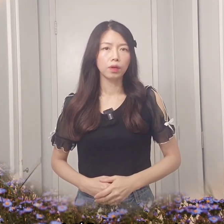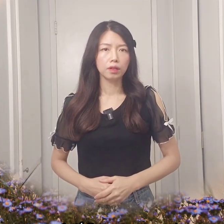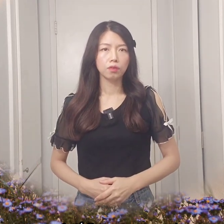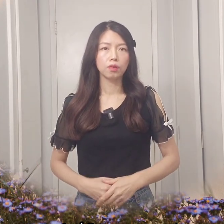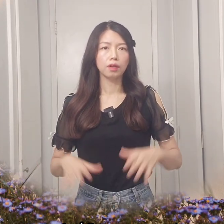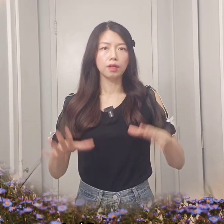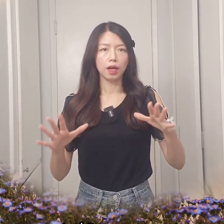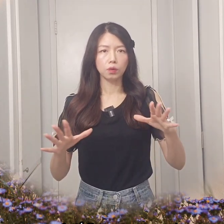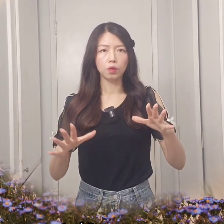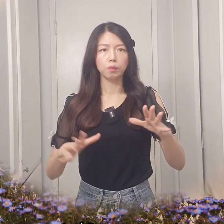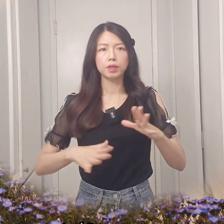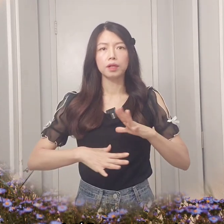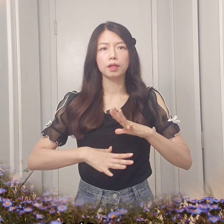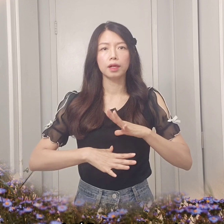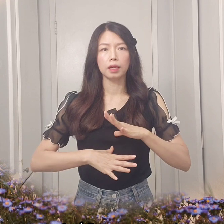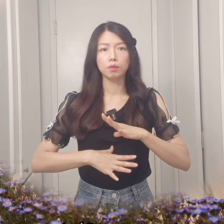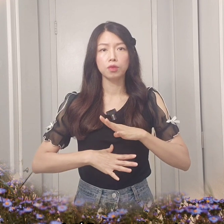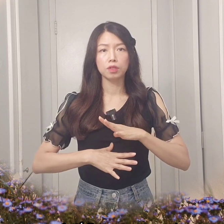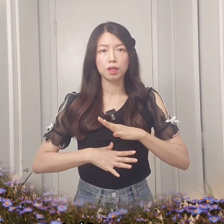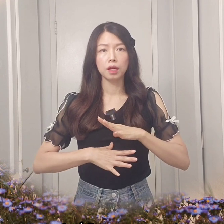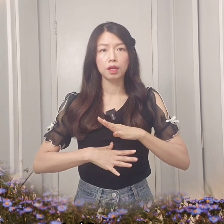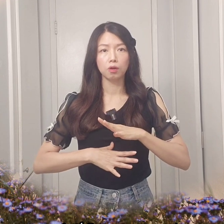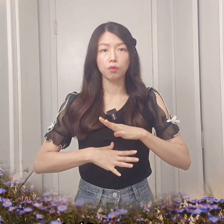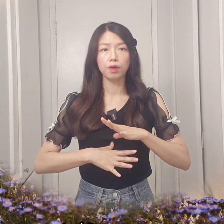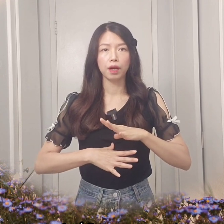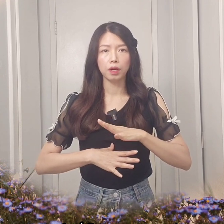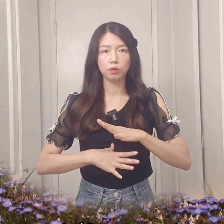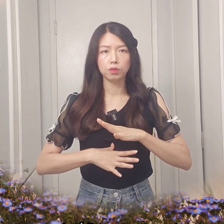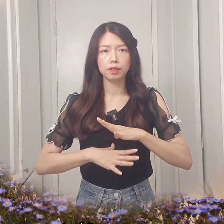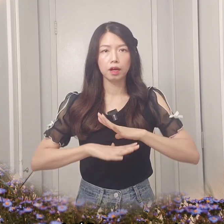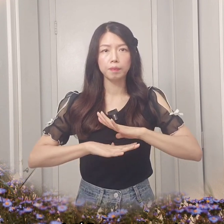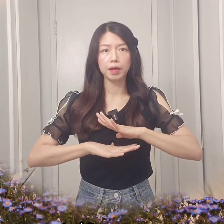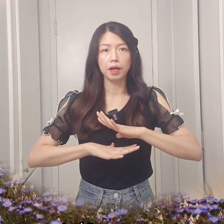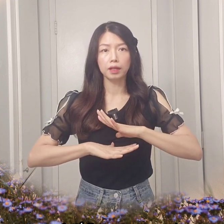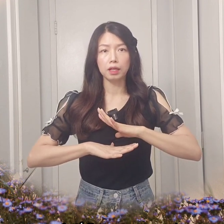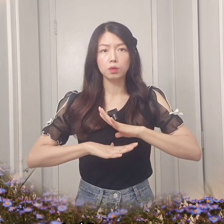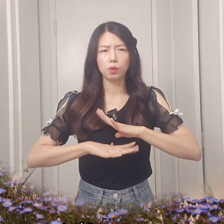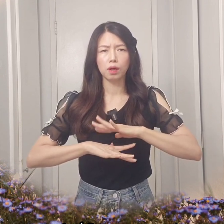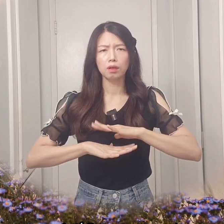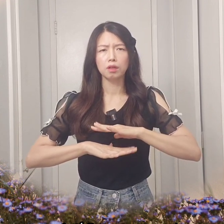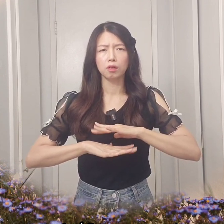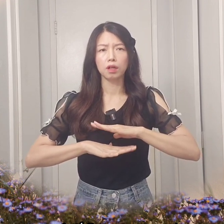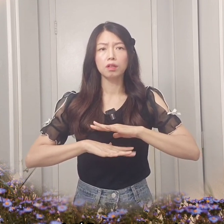두렵다라고 한 뜻의 수어는 양손 엄지를 가슴 위치에 이렇게 위아래로 두신 다음에